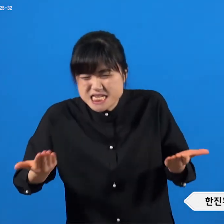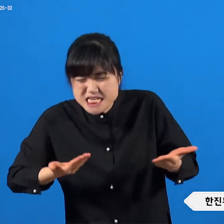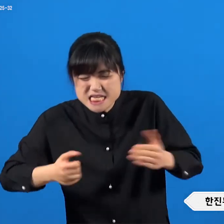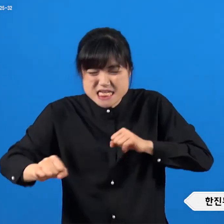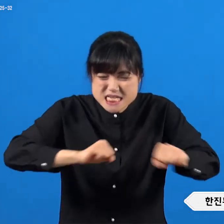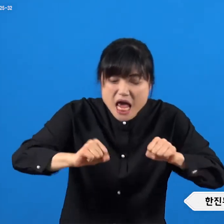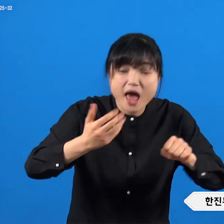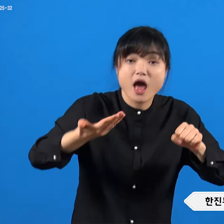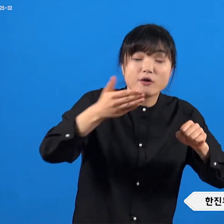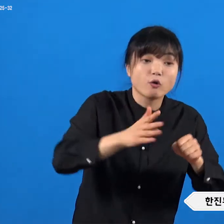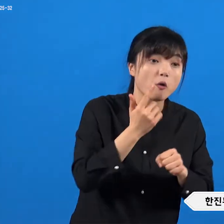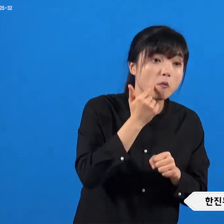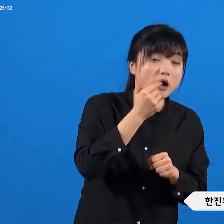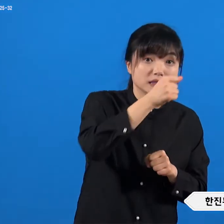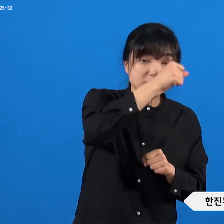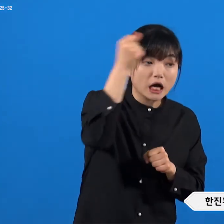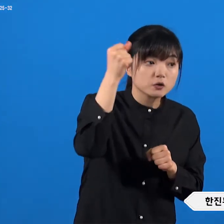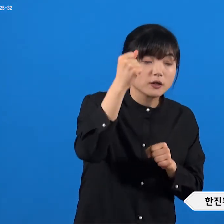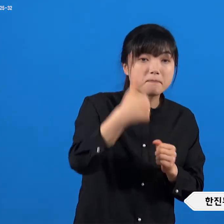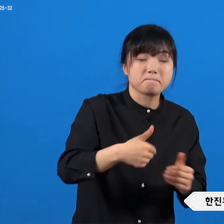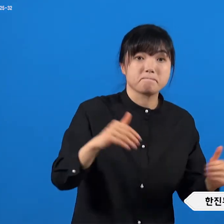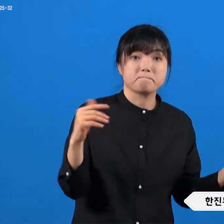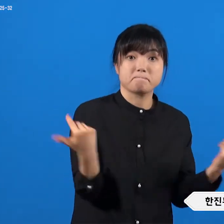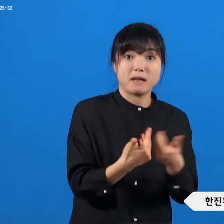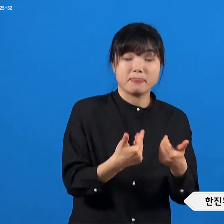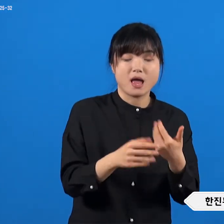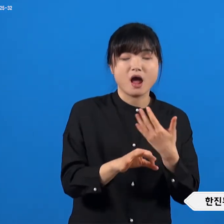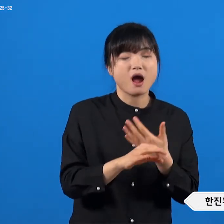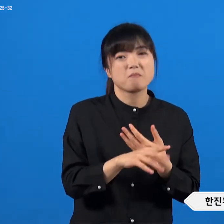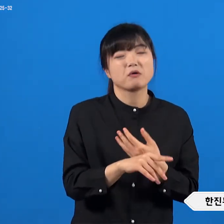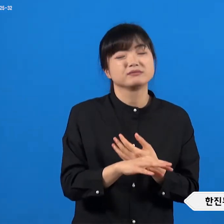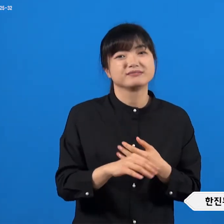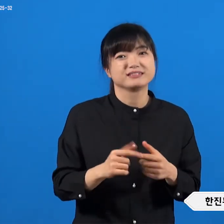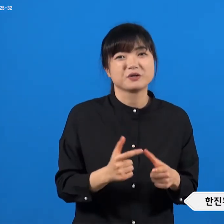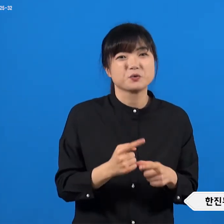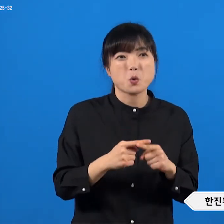해도 장로님들이 브레이크를 걸면 교회는 안 됩니다.